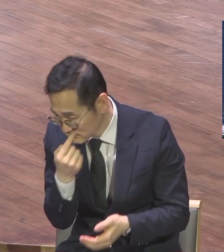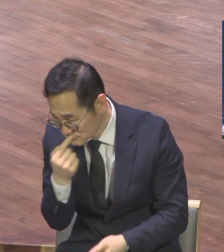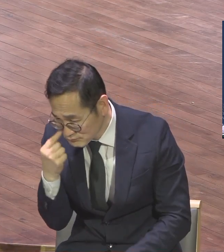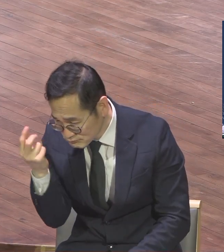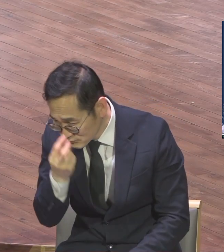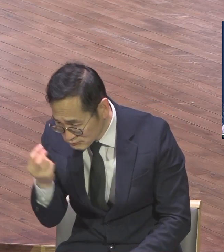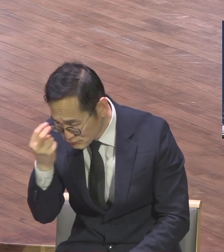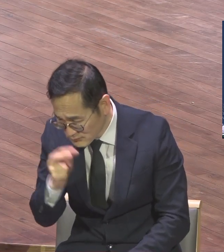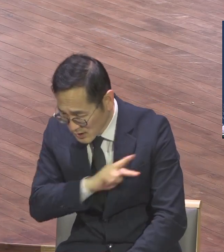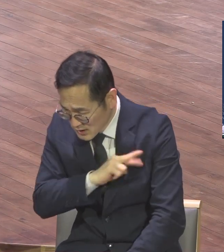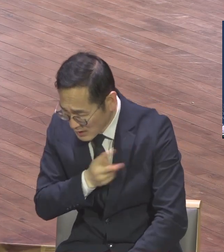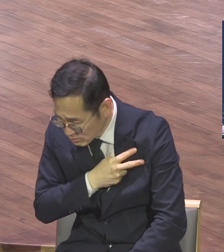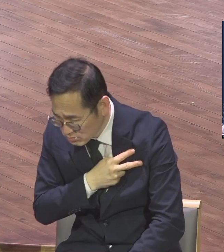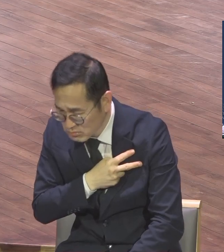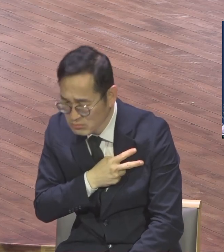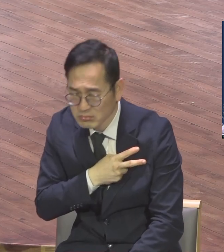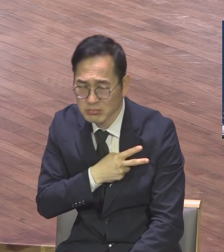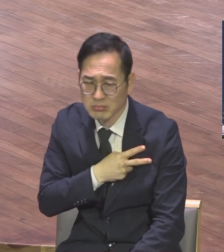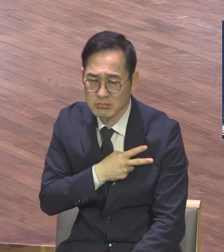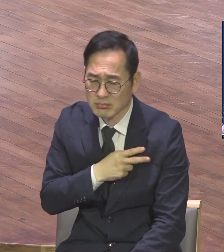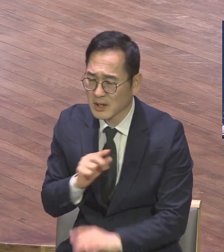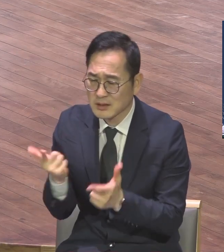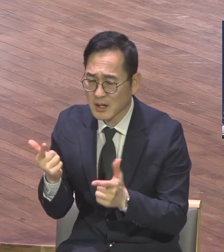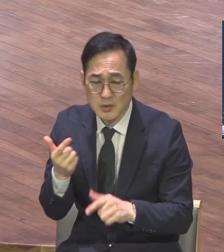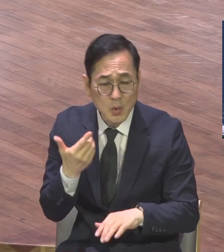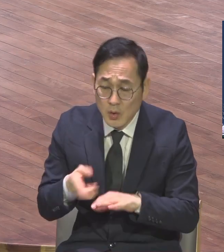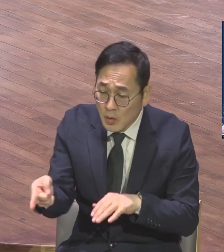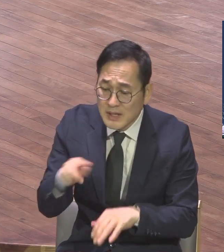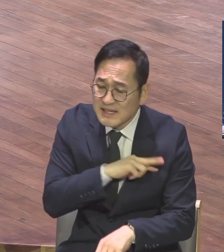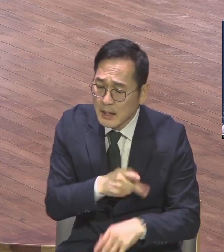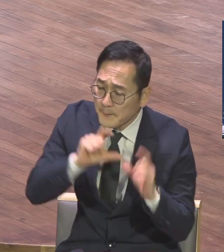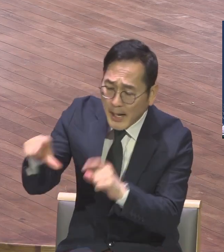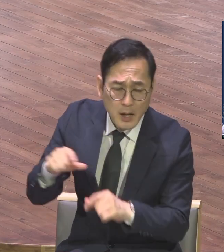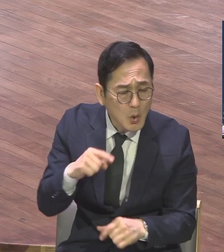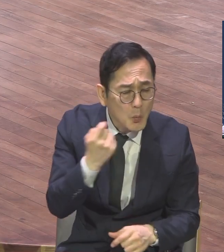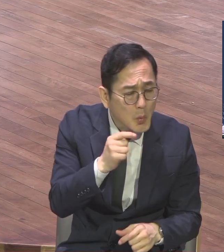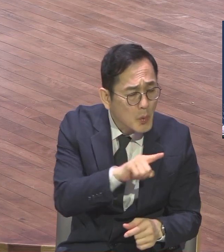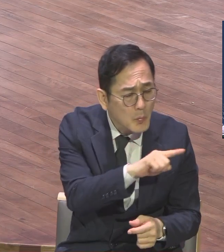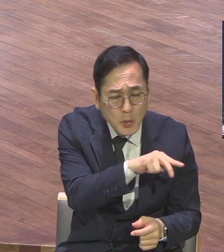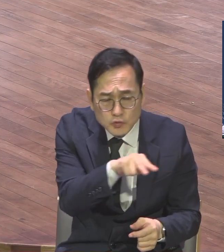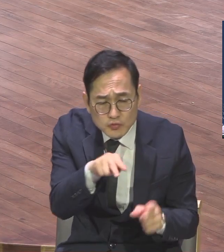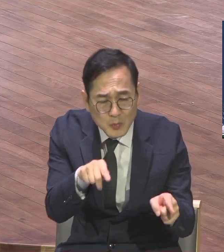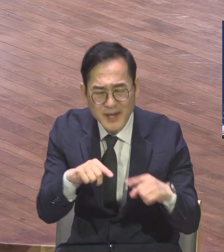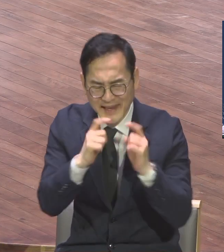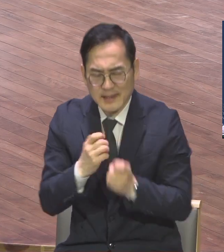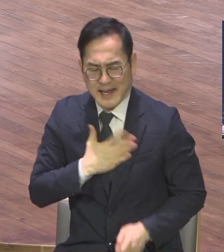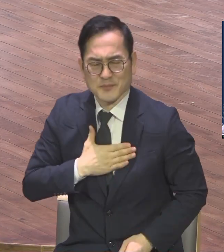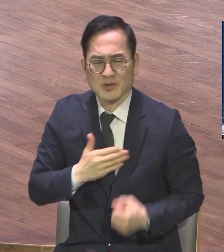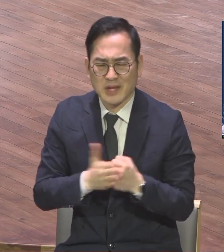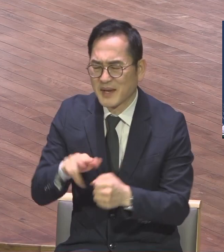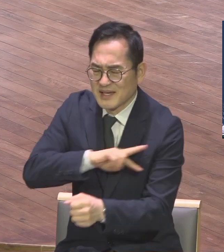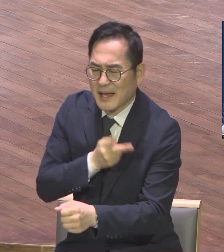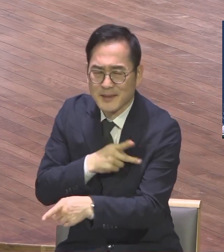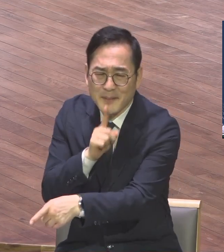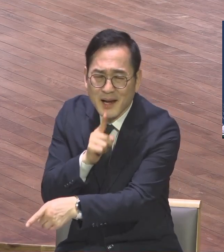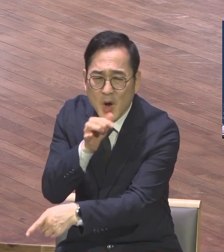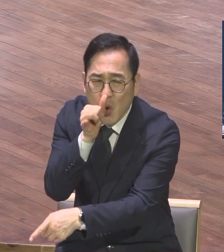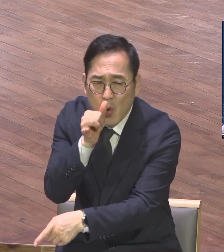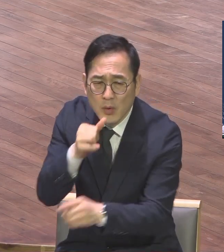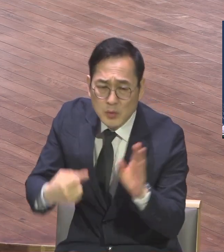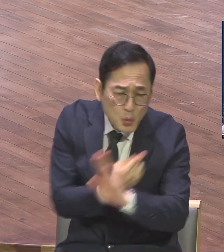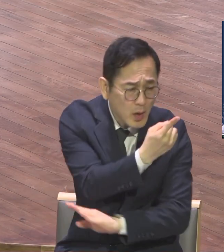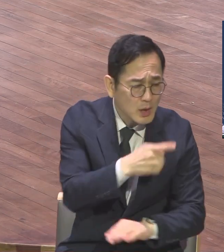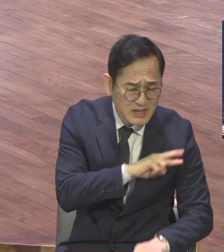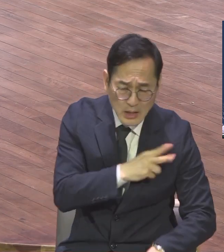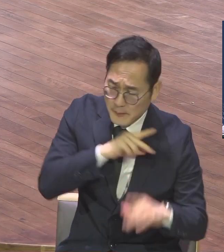있는 근거를 제시하는 글을 한 번도 본 적이 없어요. 여러분 혹시 본 것이 있으면 좀 제게 가르쳐 주세요. 제가 좀